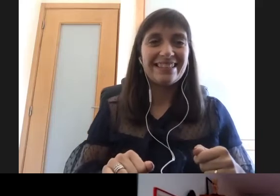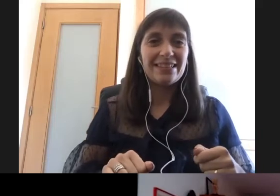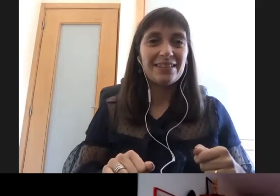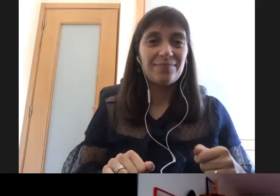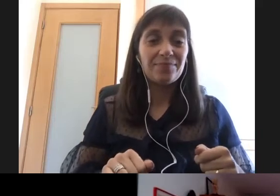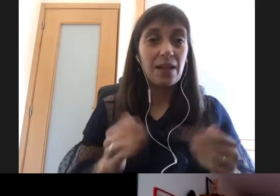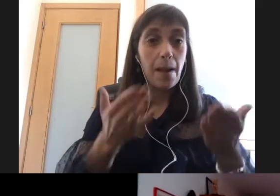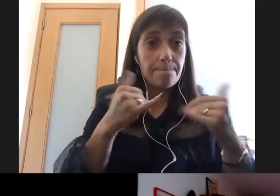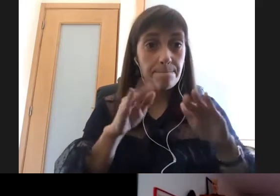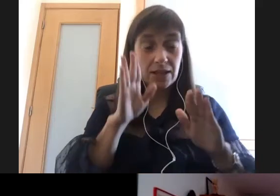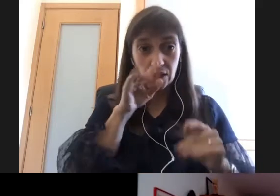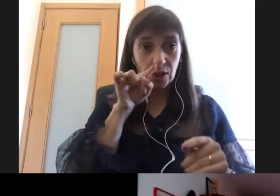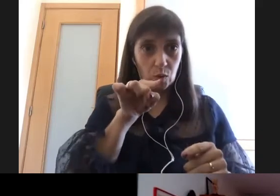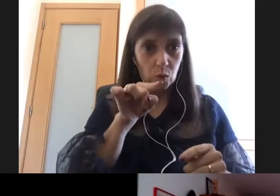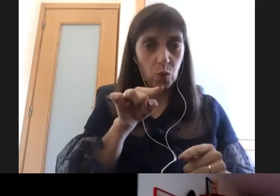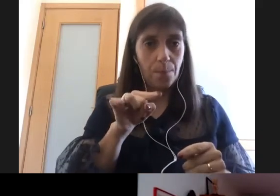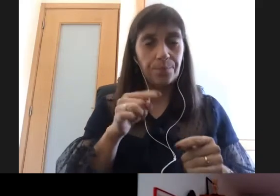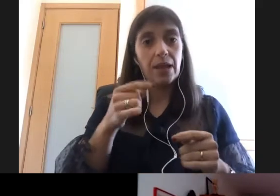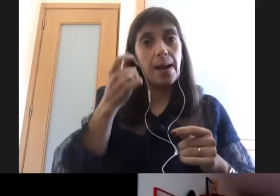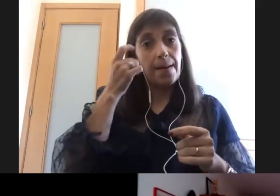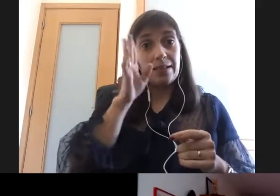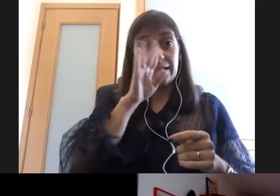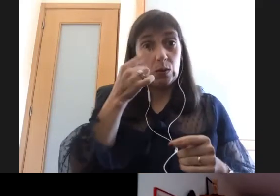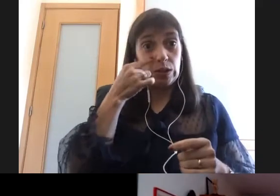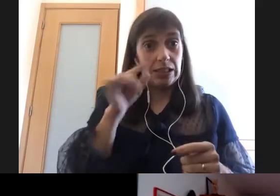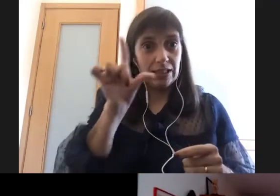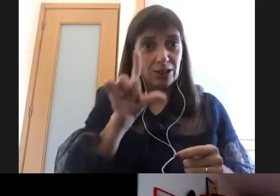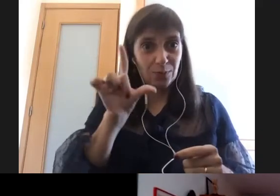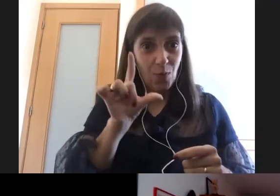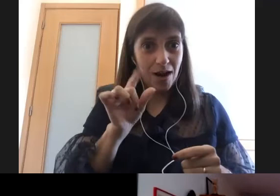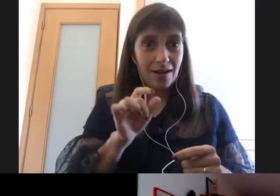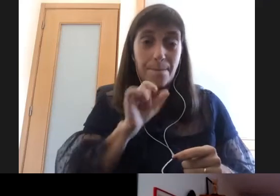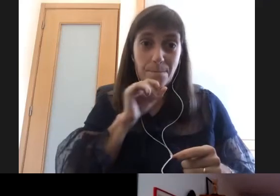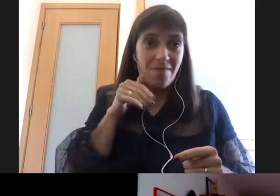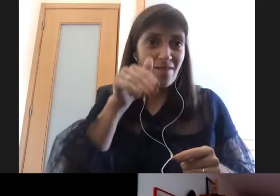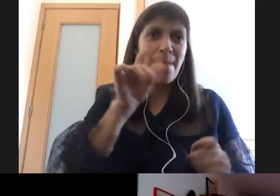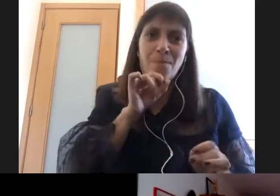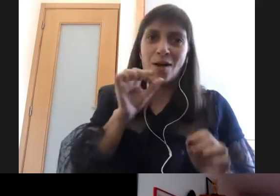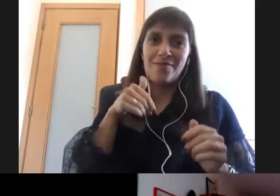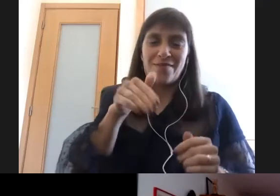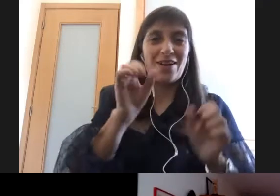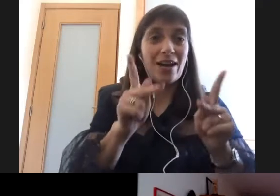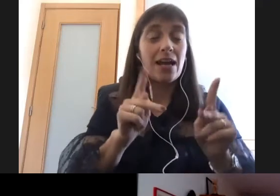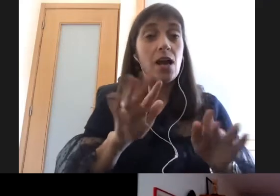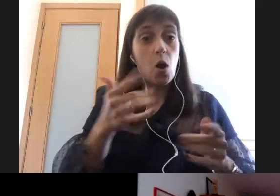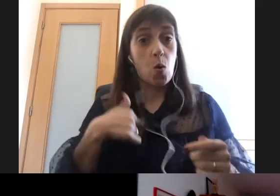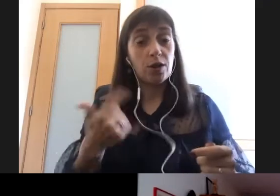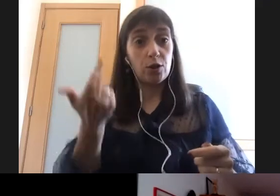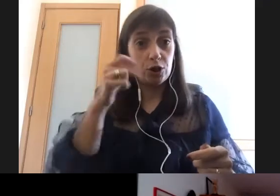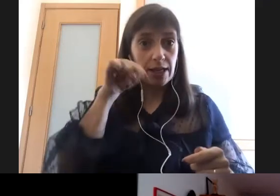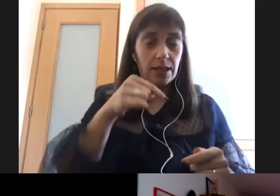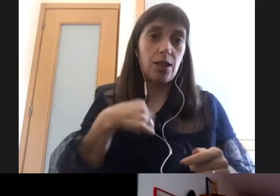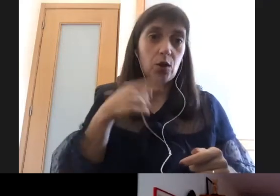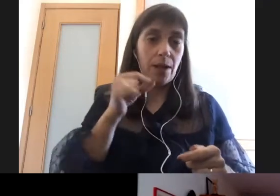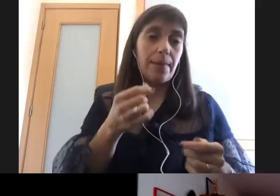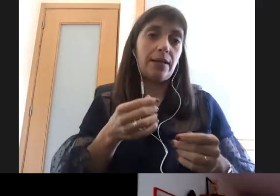Mas, enfim, quando você conhecer Lisboa, então, brevemente conhecerá... O que acontecerá? O que acontecerá? Quando eu cheguei cá, eu sou do Rio